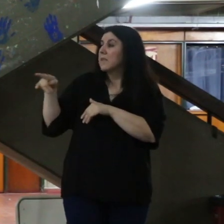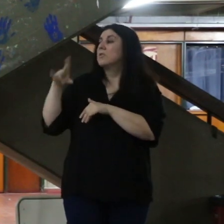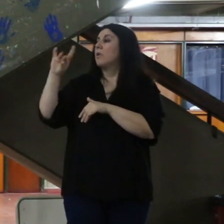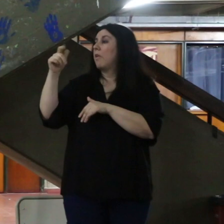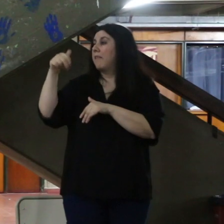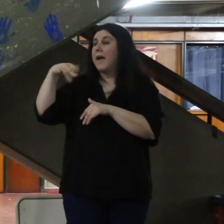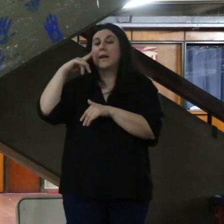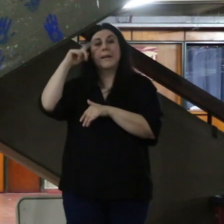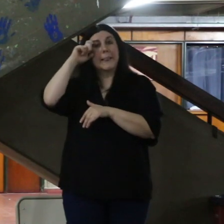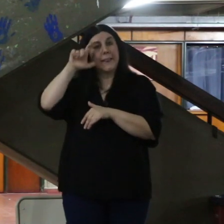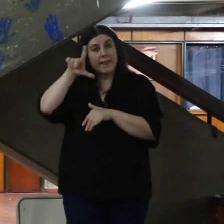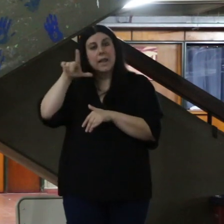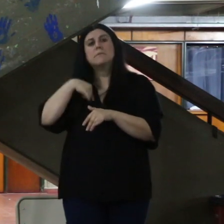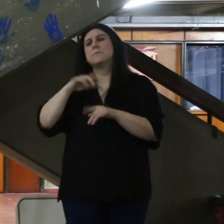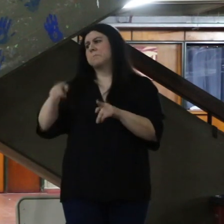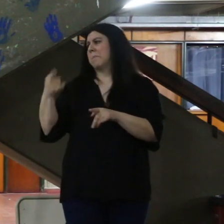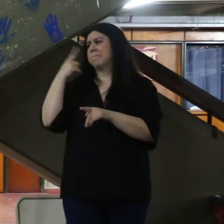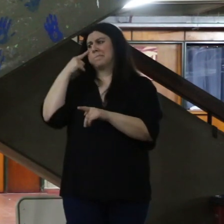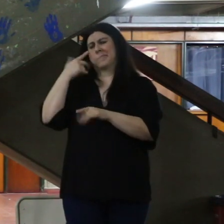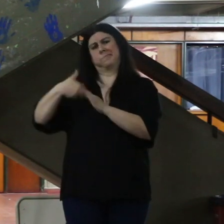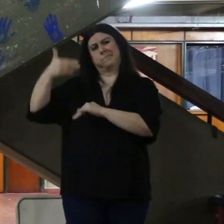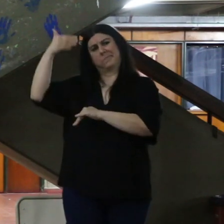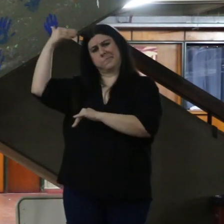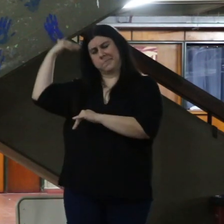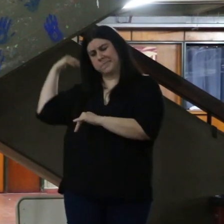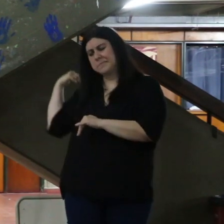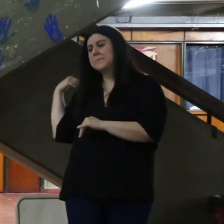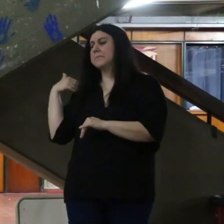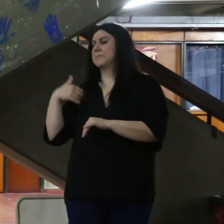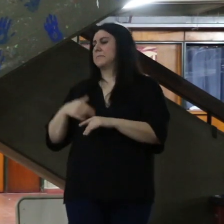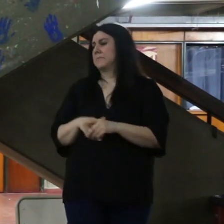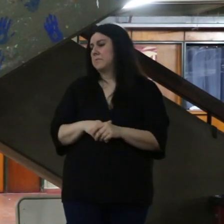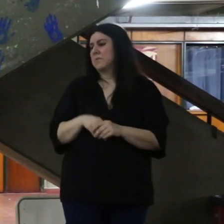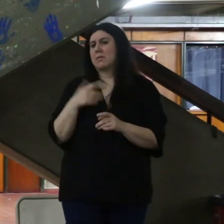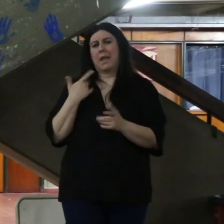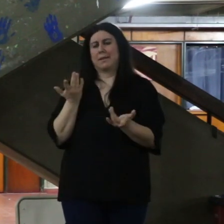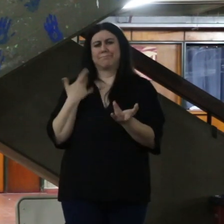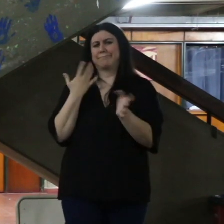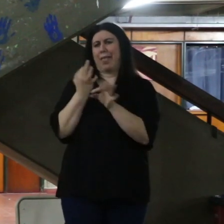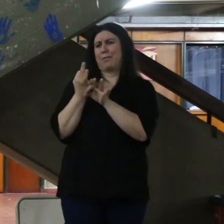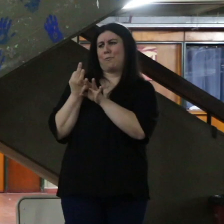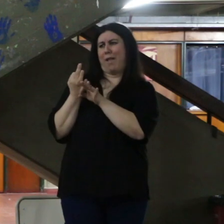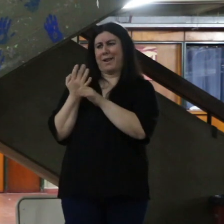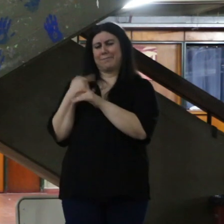Daniel, con quienes nos conocemos hace mucho de distintos lugares,